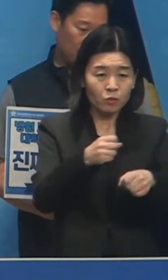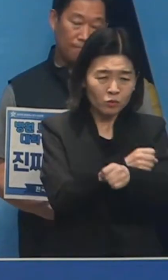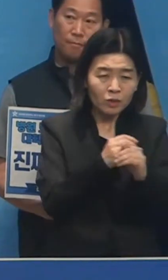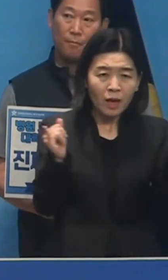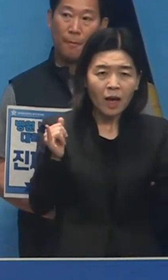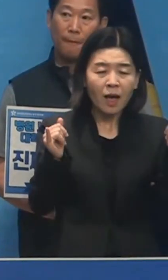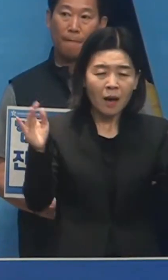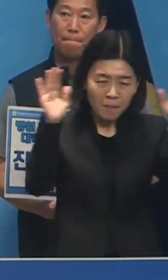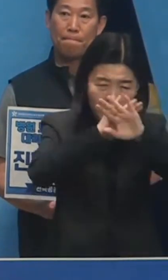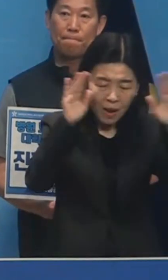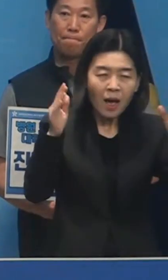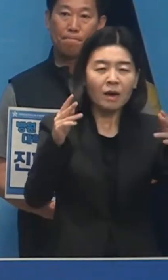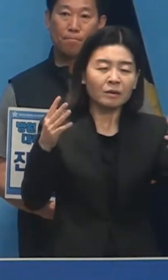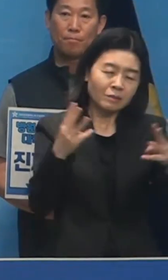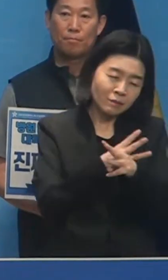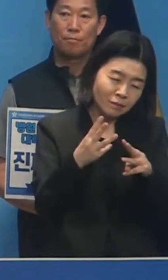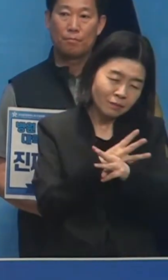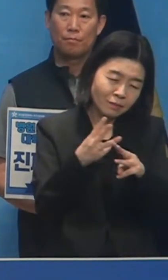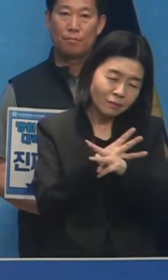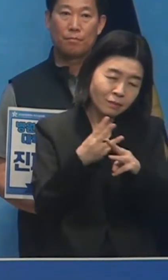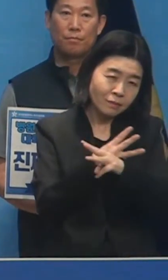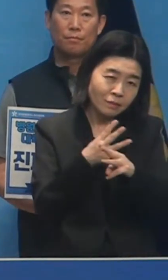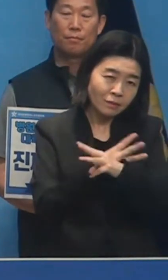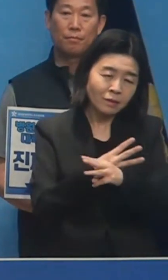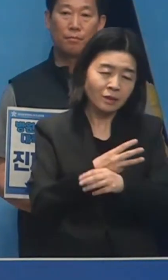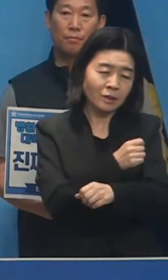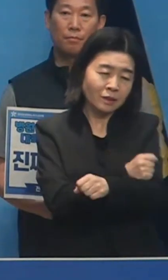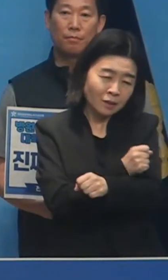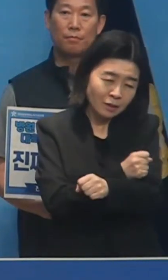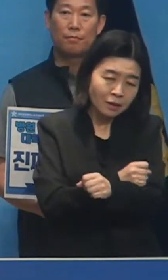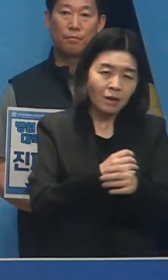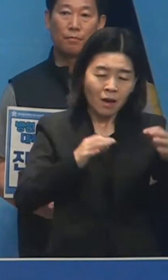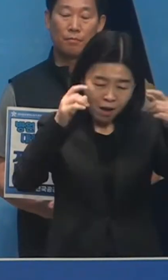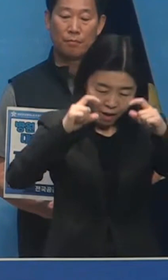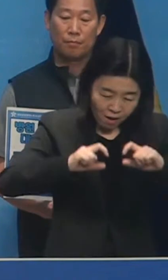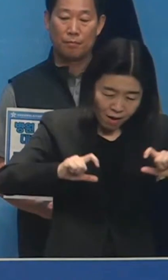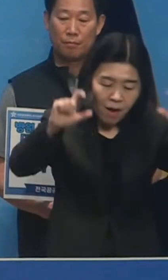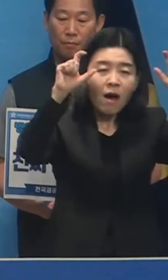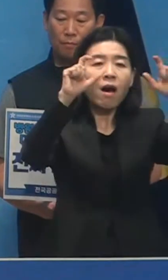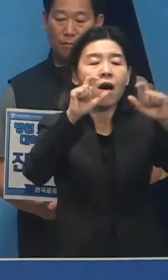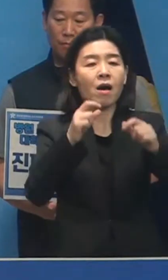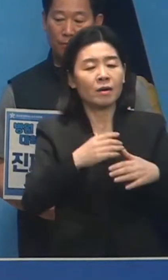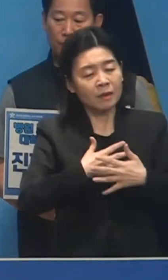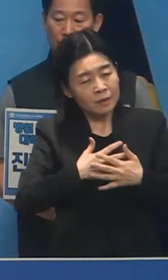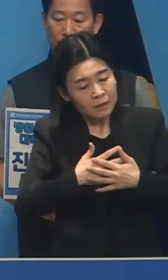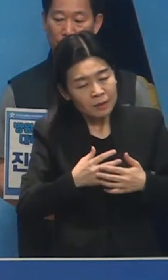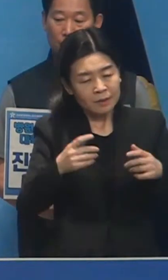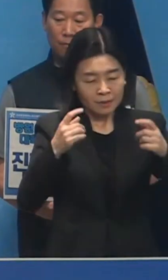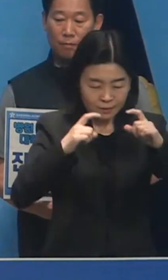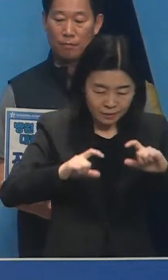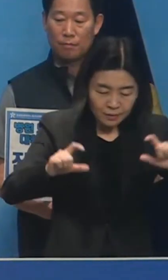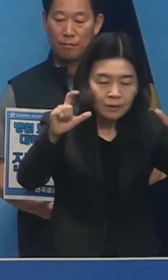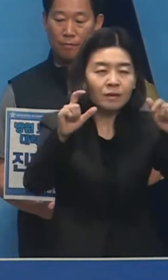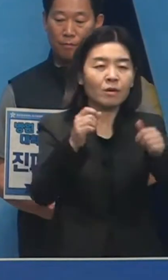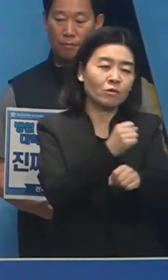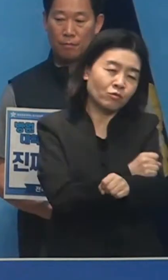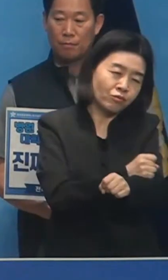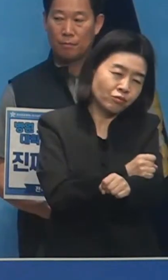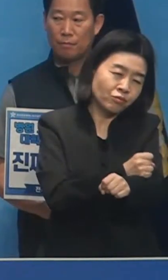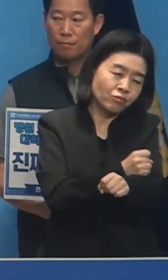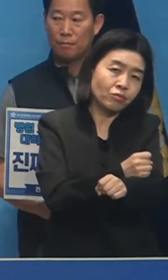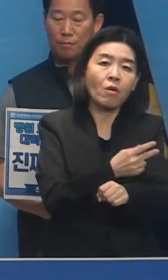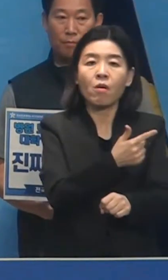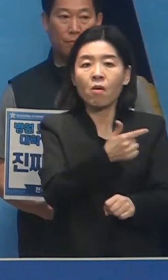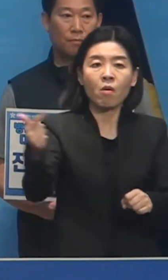3교대 노동을 합니다. 긴장된 상태로 밤새 환자들을 돌보는 중노동을 이어갑니다. 병원